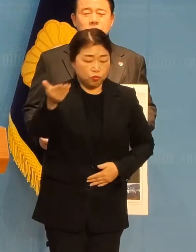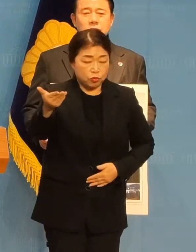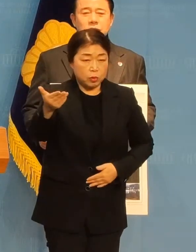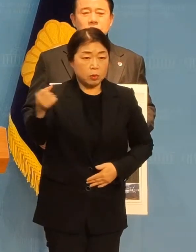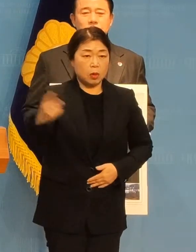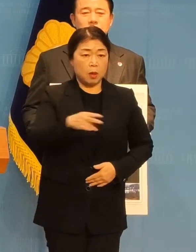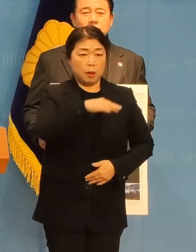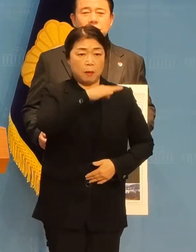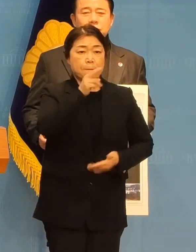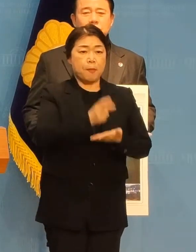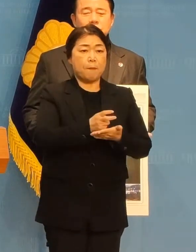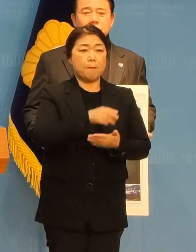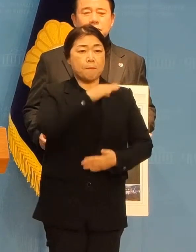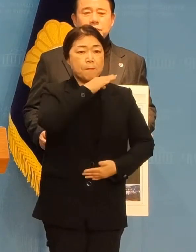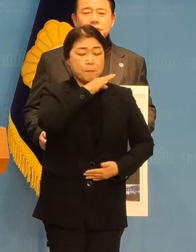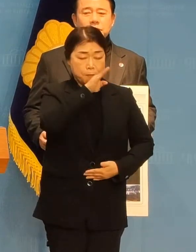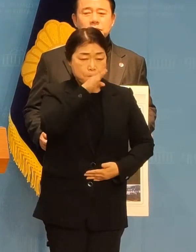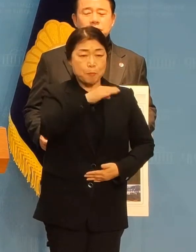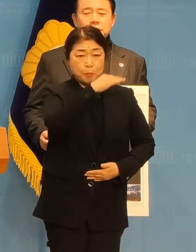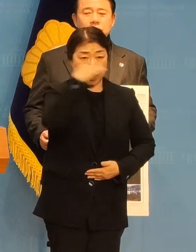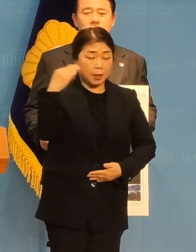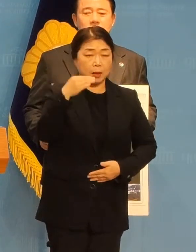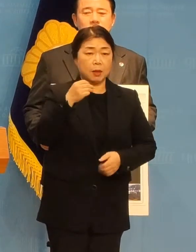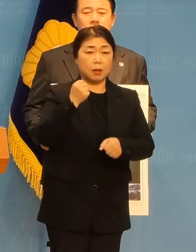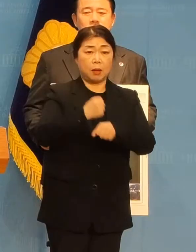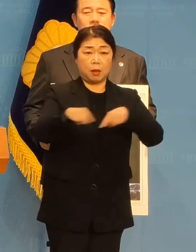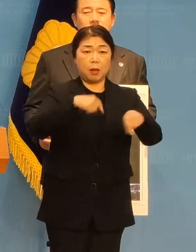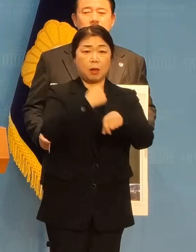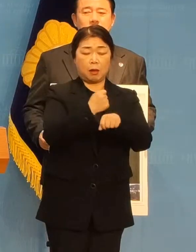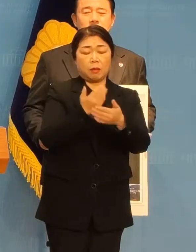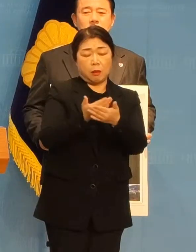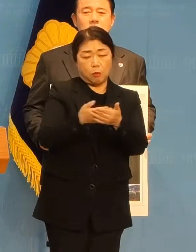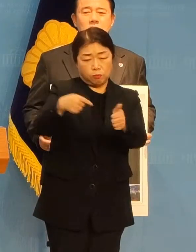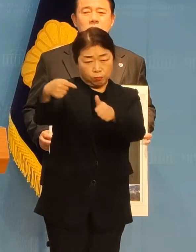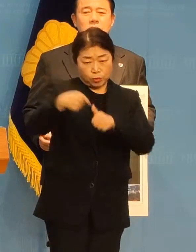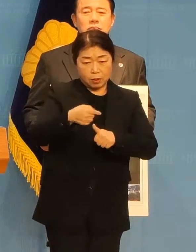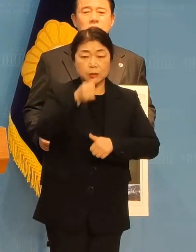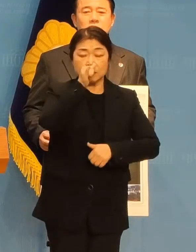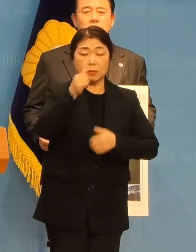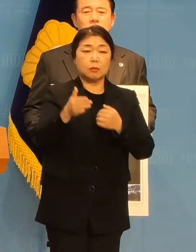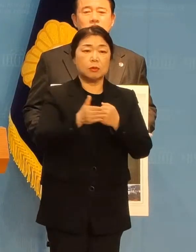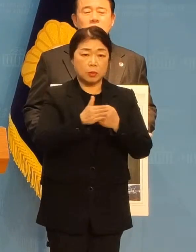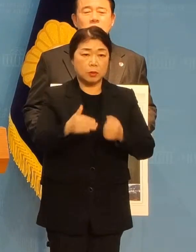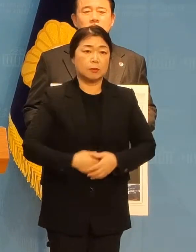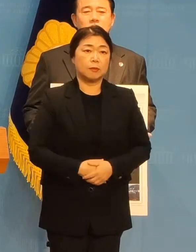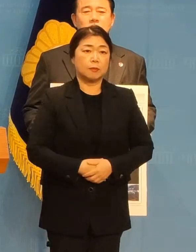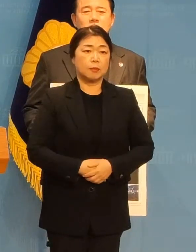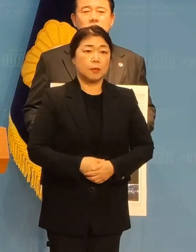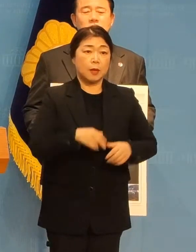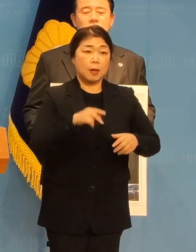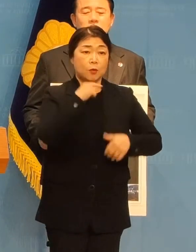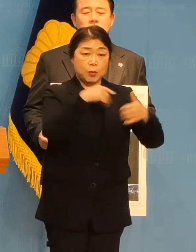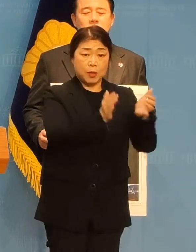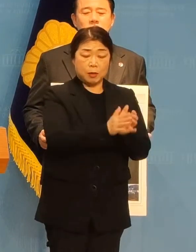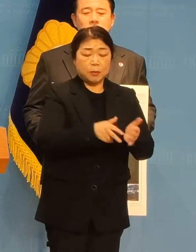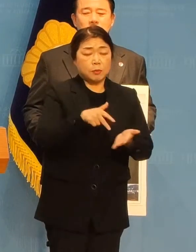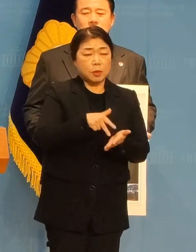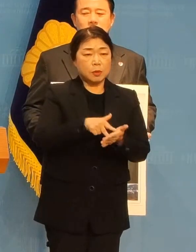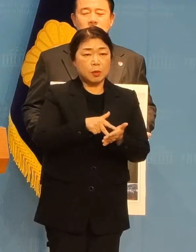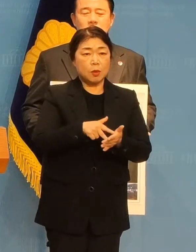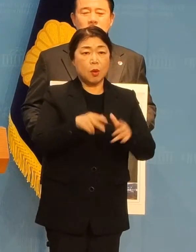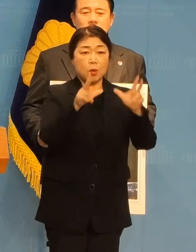회복하라는 국민적 명령도 들었습니다. 국민의힘이 요청하여 성남시와